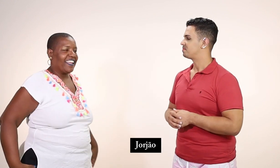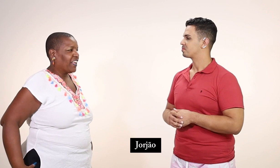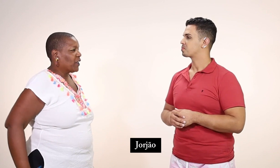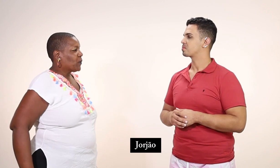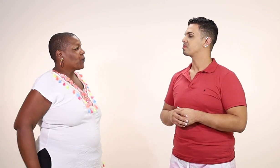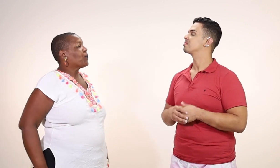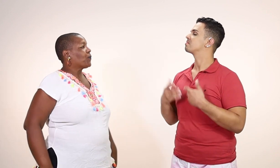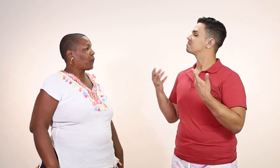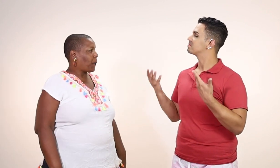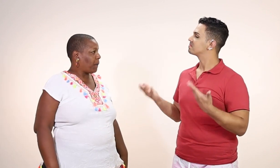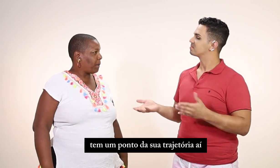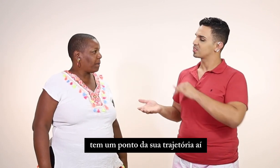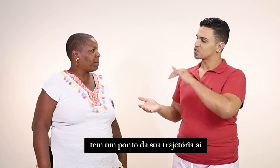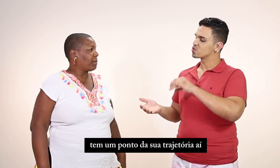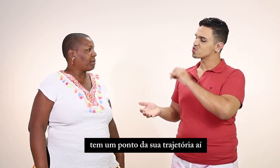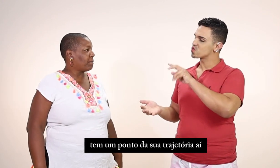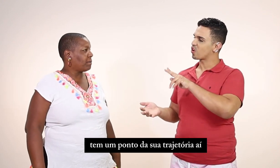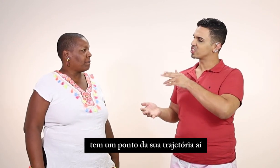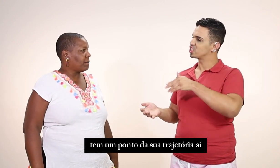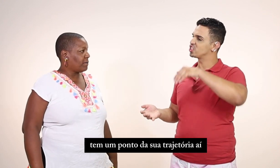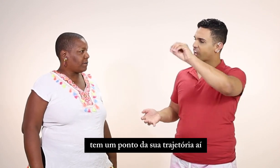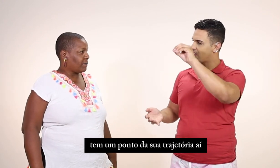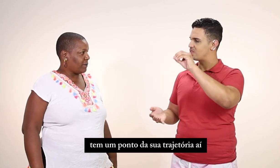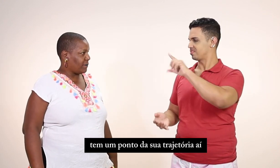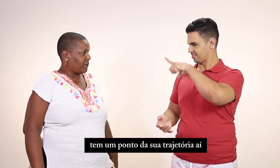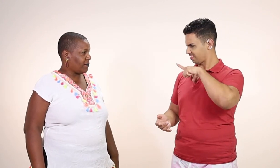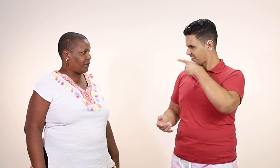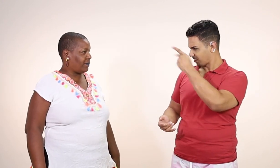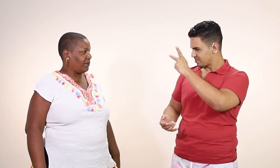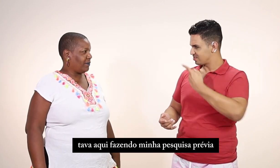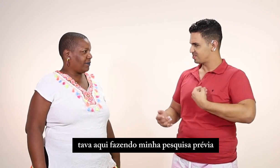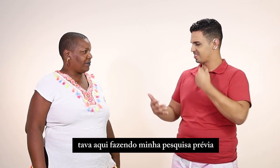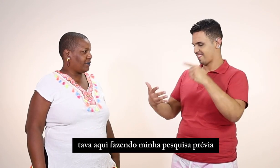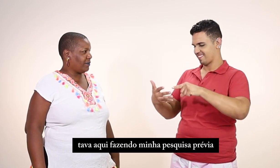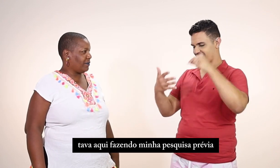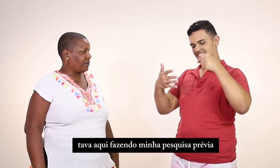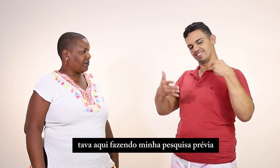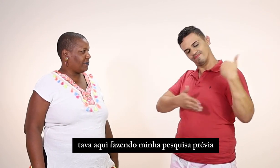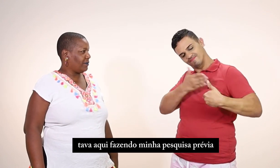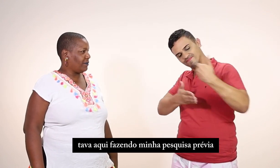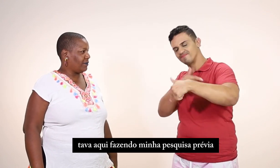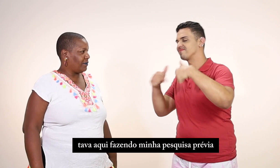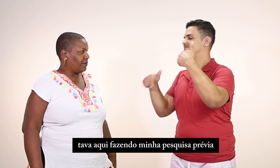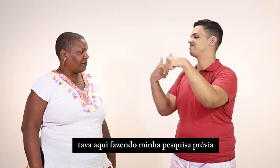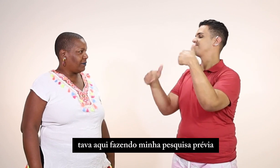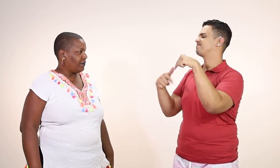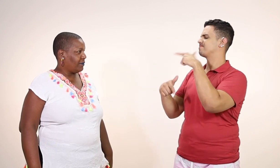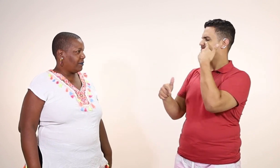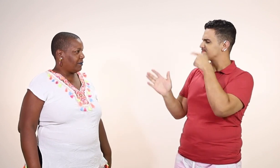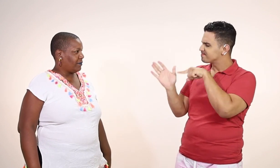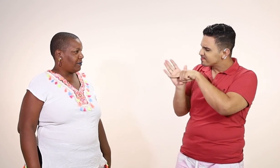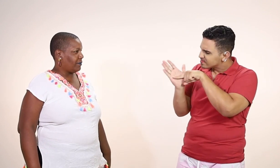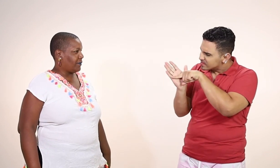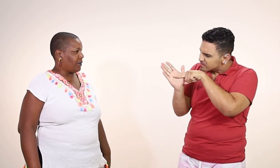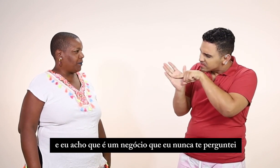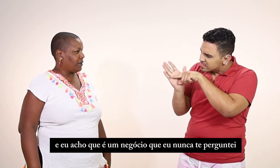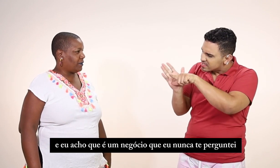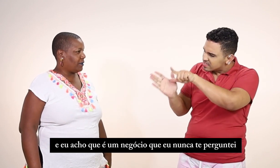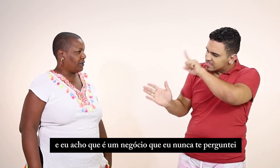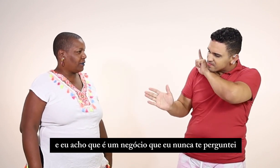Jorgião, tem um ponto da sua trajetória aí. Tava aqui fazendo minha pesquisa prévia. E eu acho que é um negócio